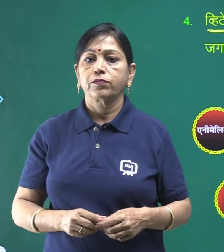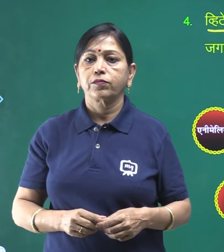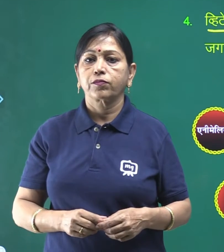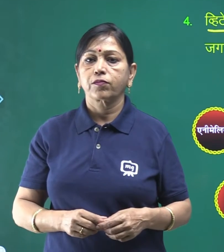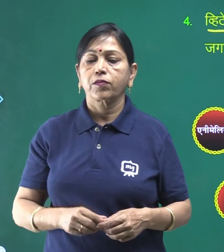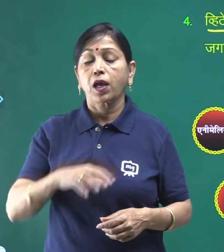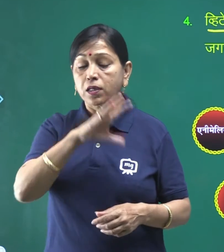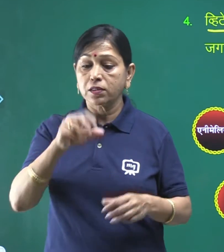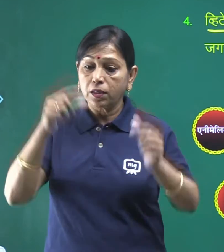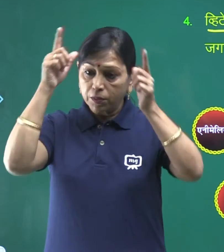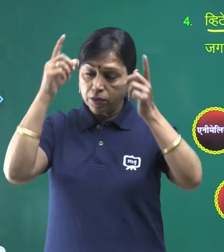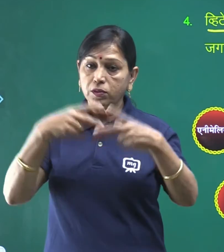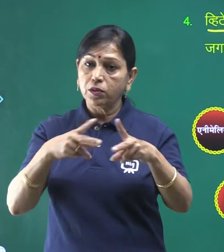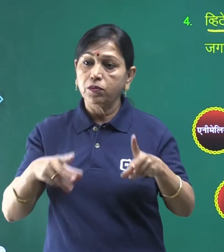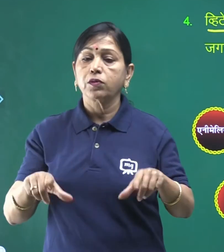सभी जीवों को